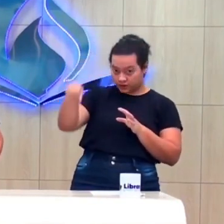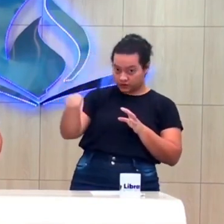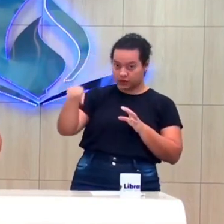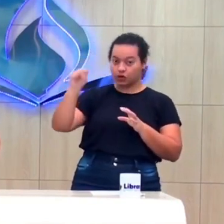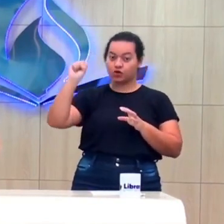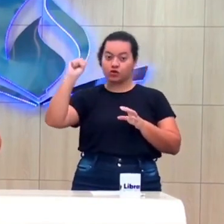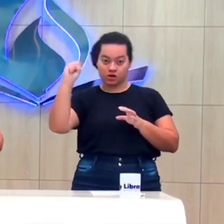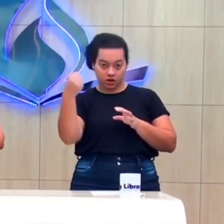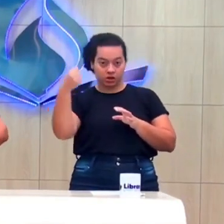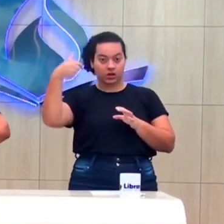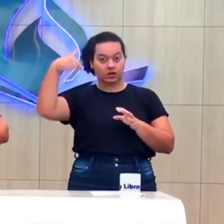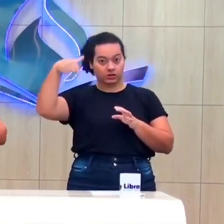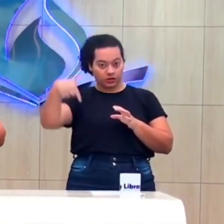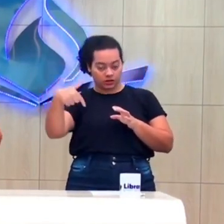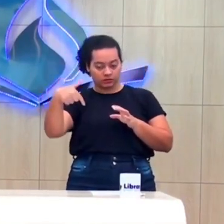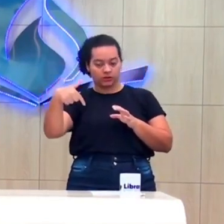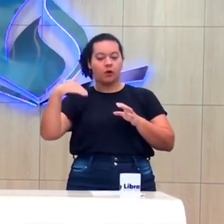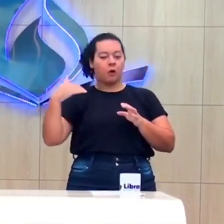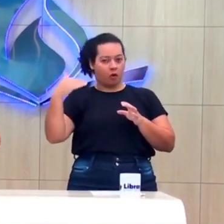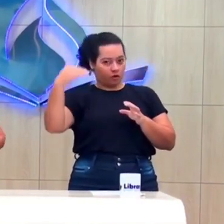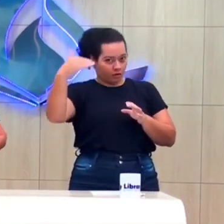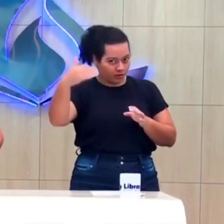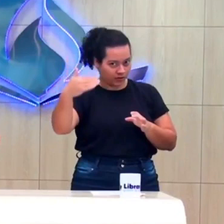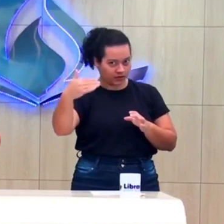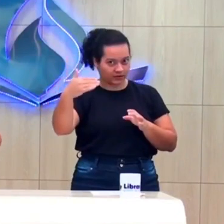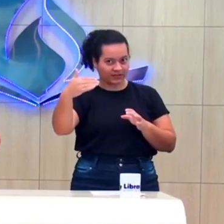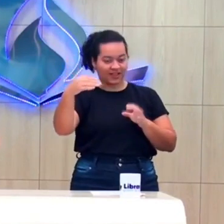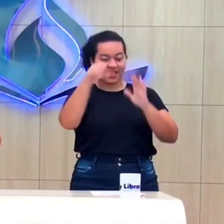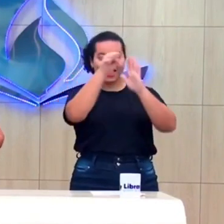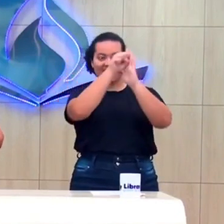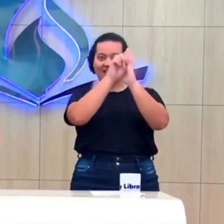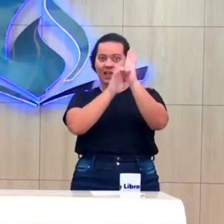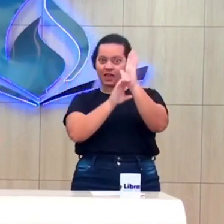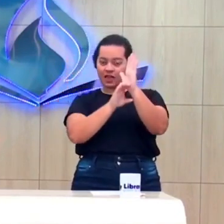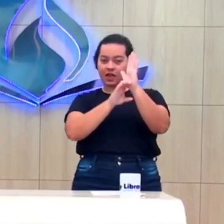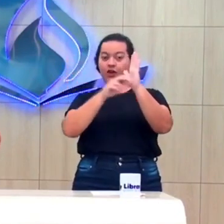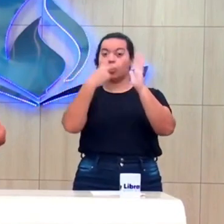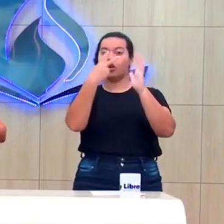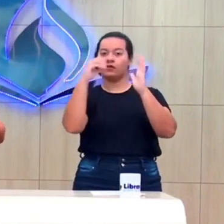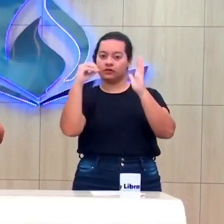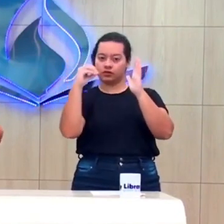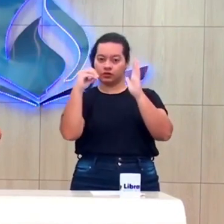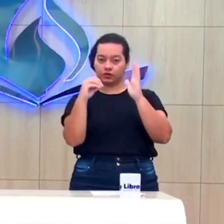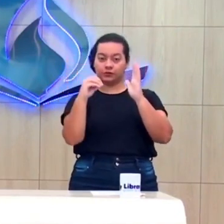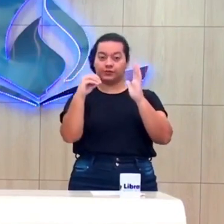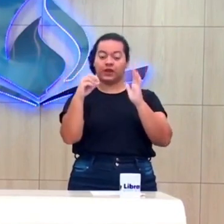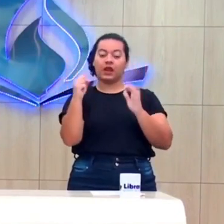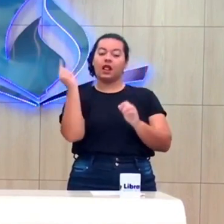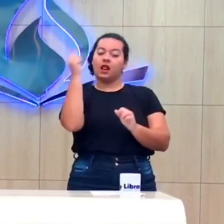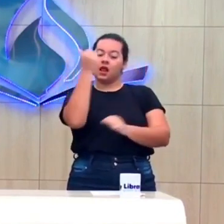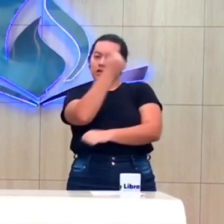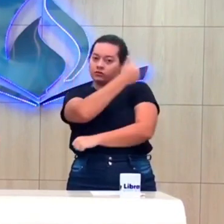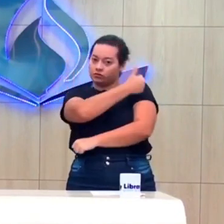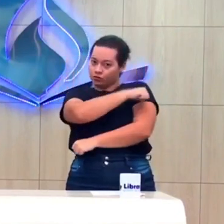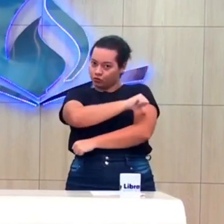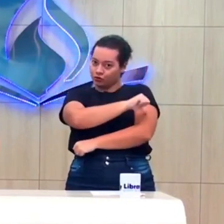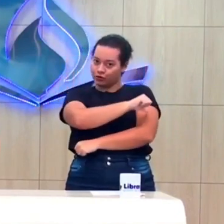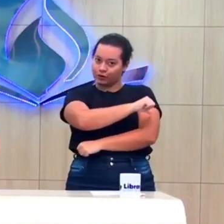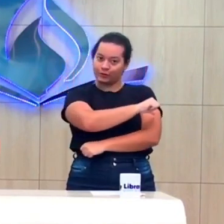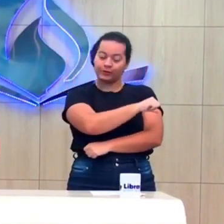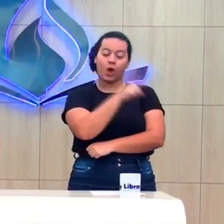1987, já estamos mais à frente, século XX. O que acontece? Lá no Rio de Janeiro,